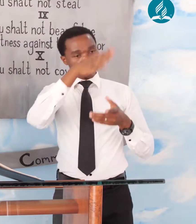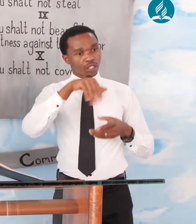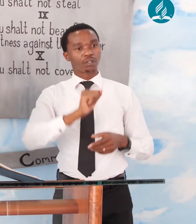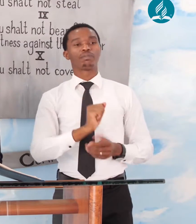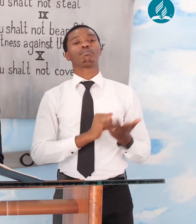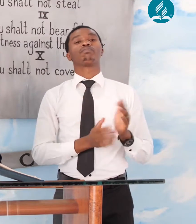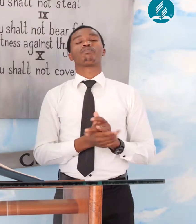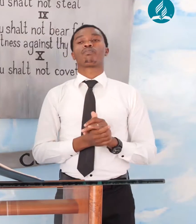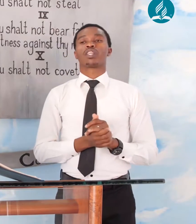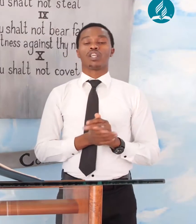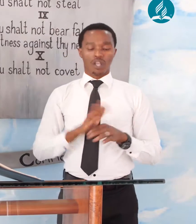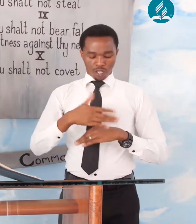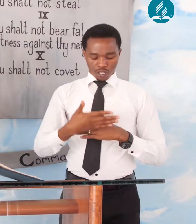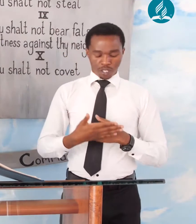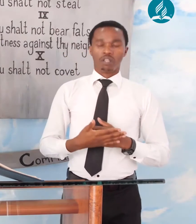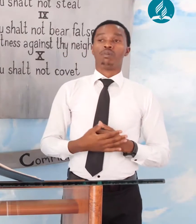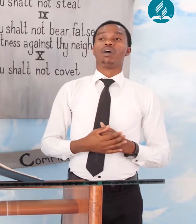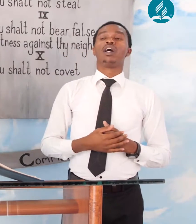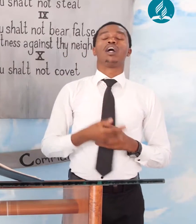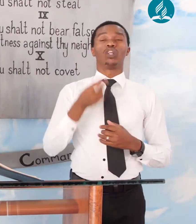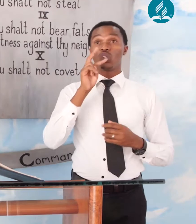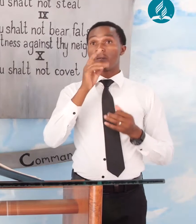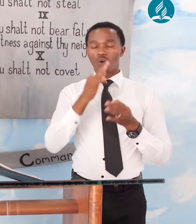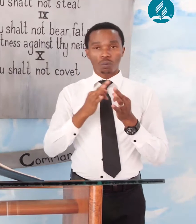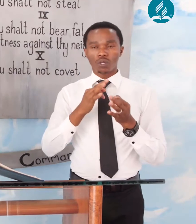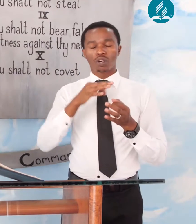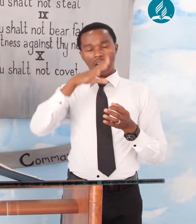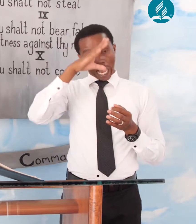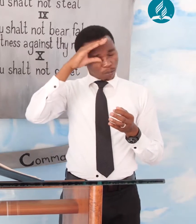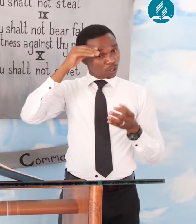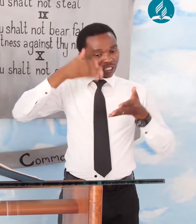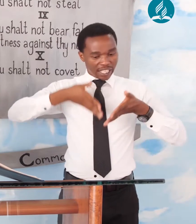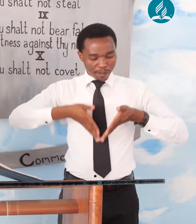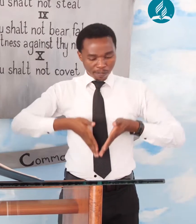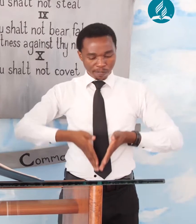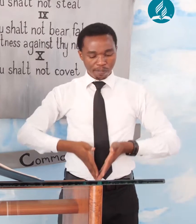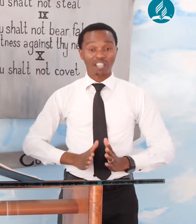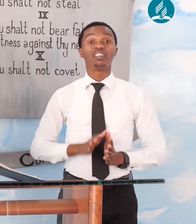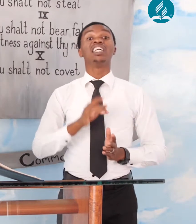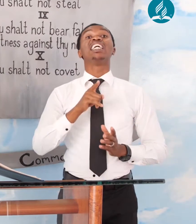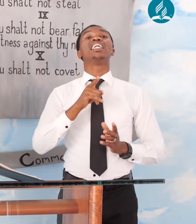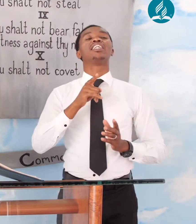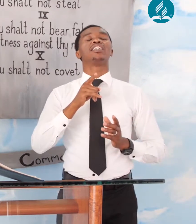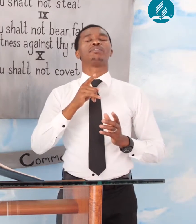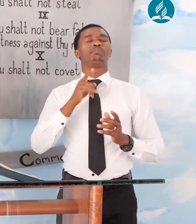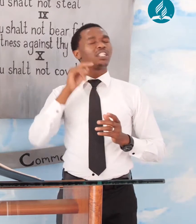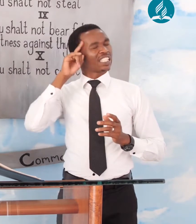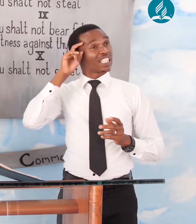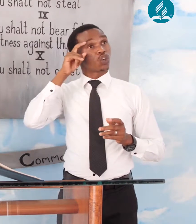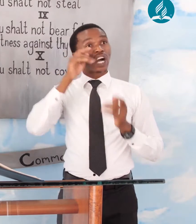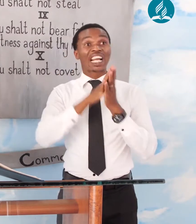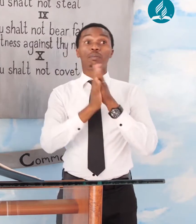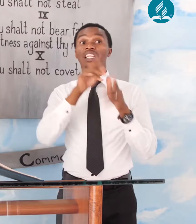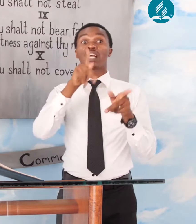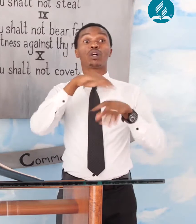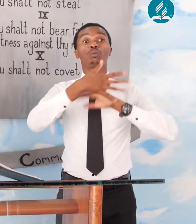hanyuma mu mwisubi ya kabiri tugiye kureba uko yavutse iki ni igitekerezo mwese muzi ariko